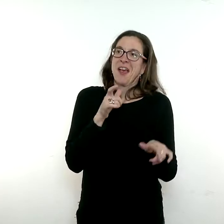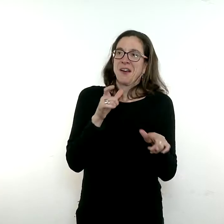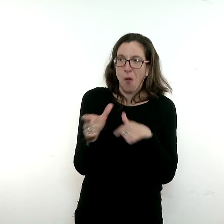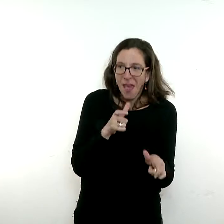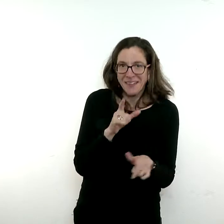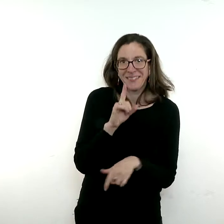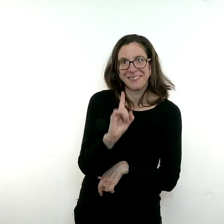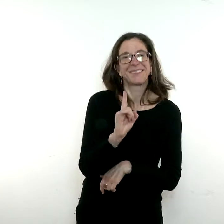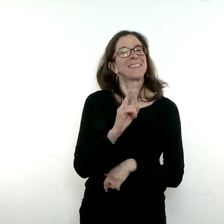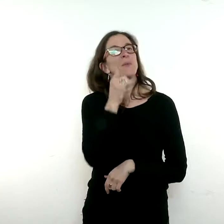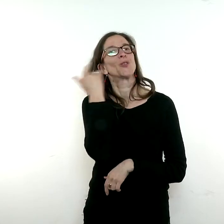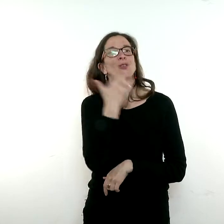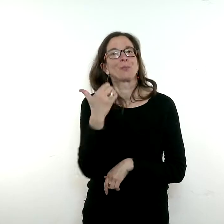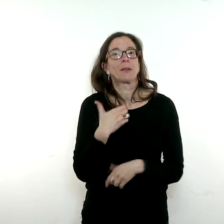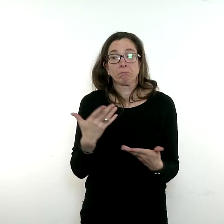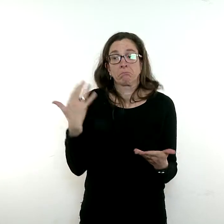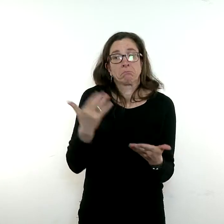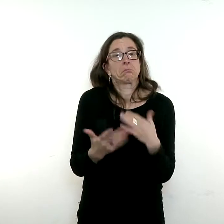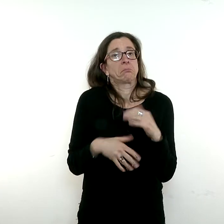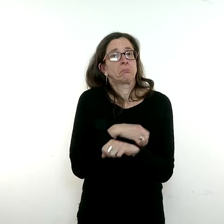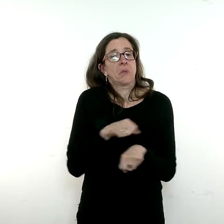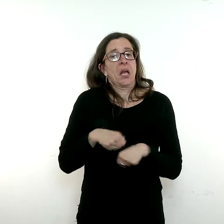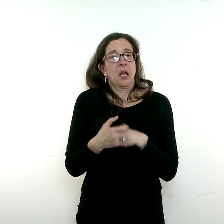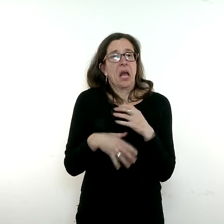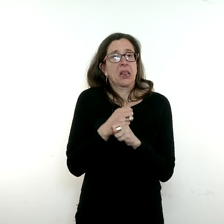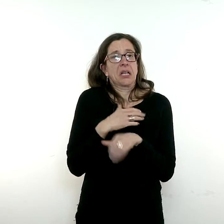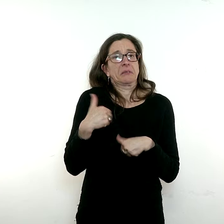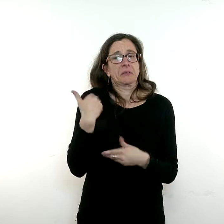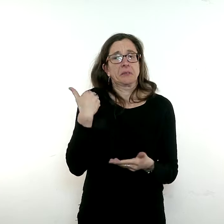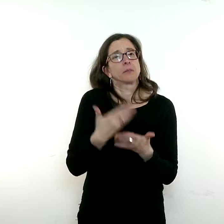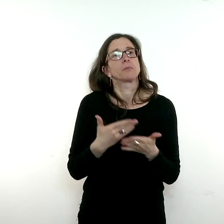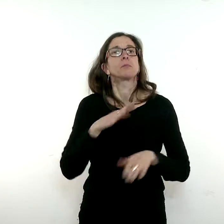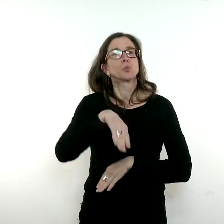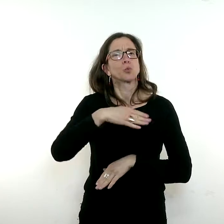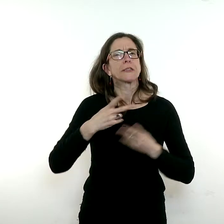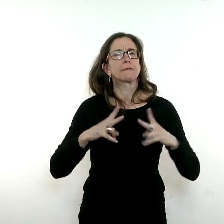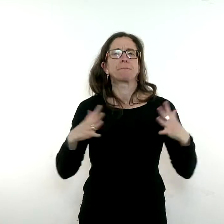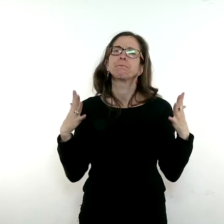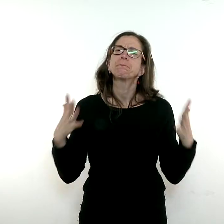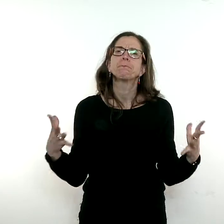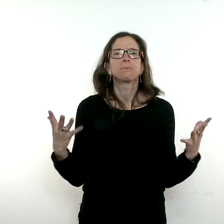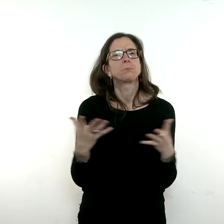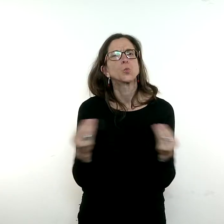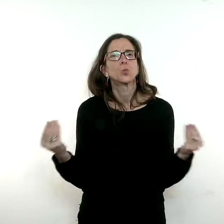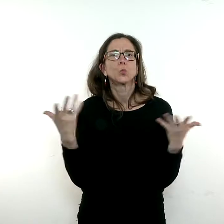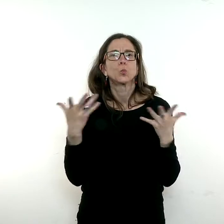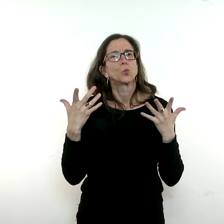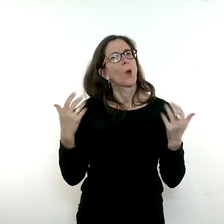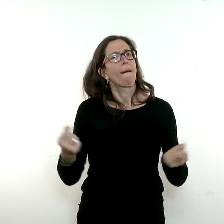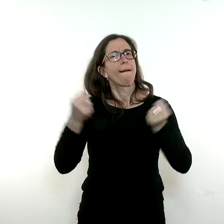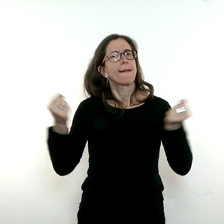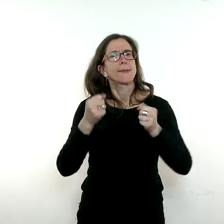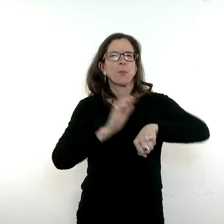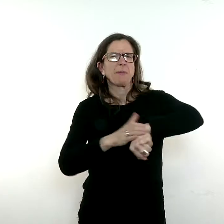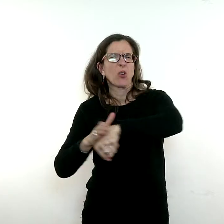alors ces dernières années, la ville de Montpellier s'est engagée fortement dans de nombreuses actions de prévention et a